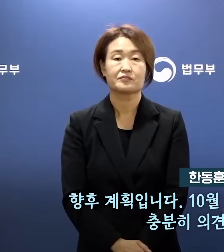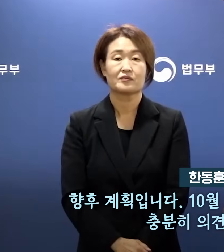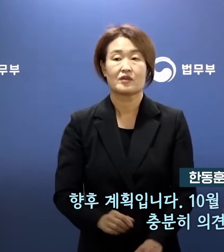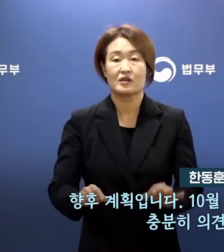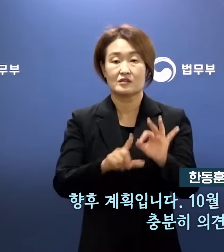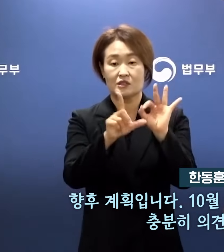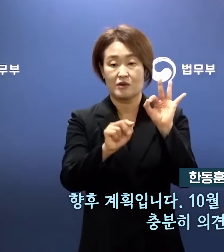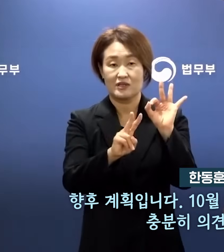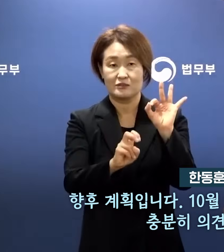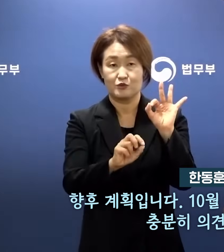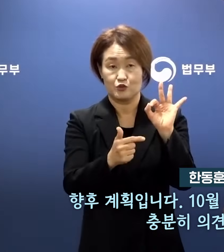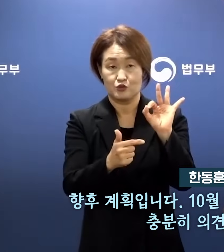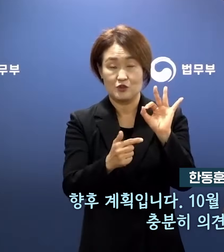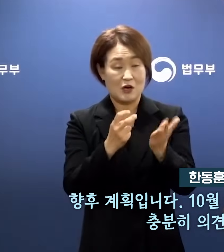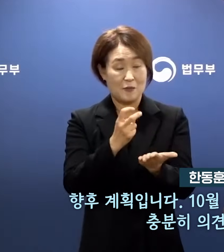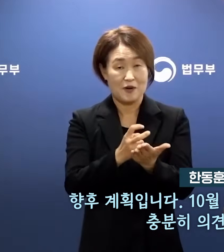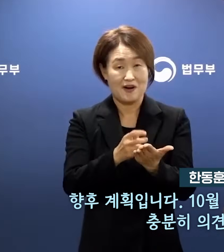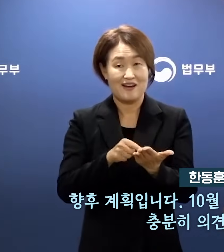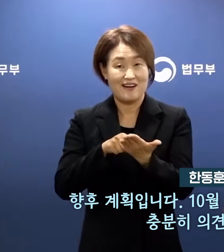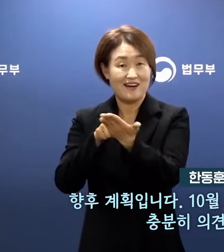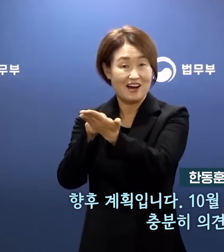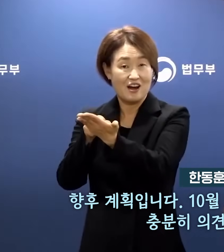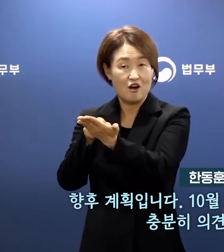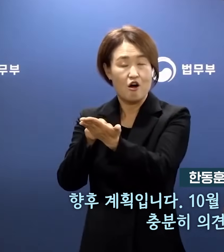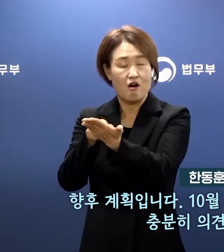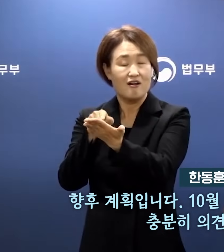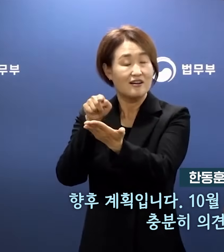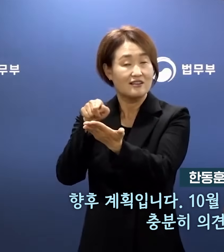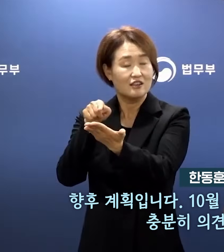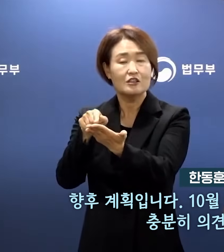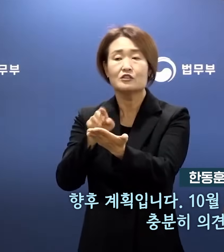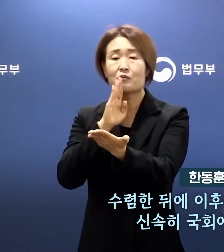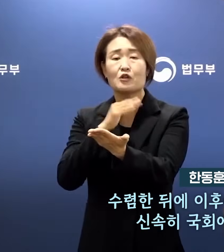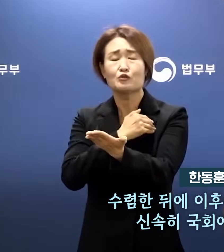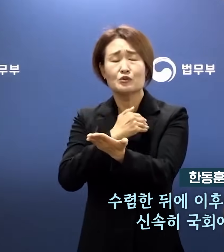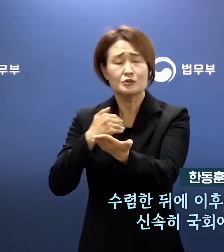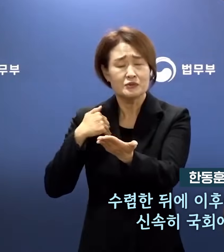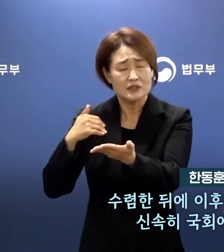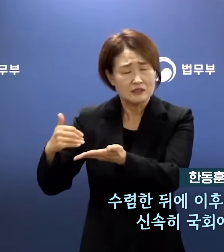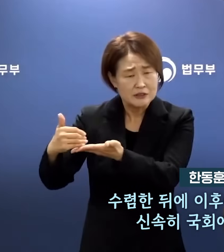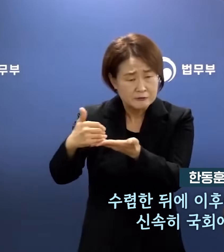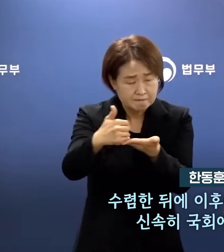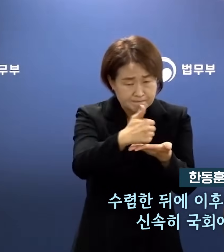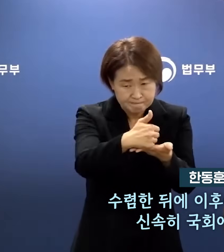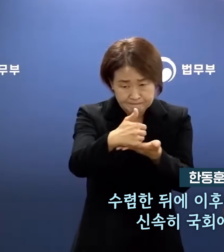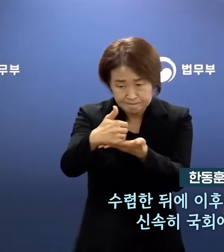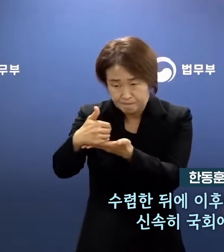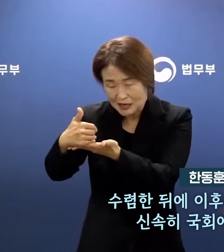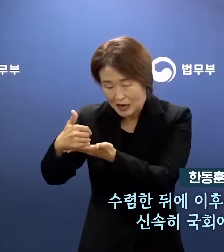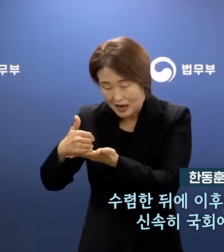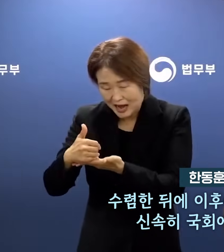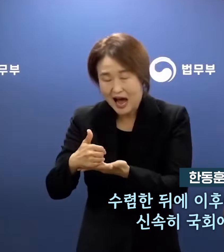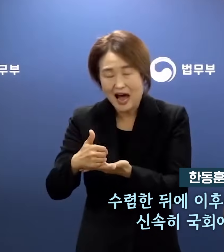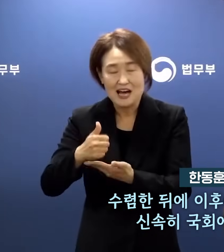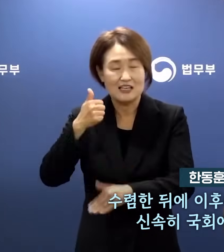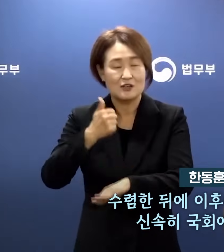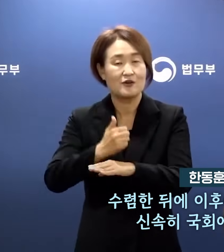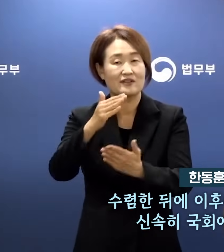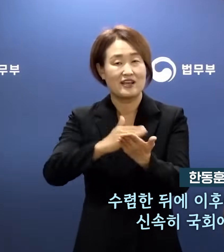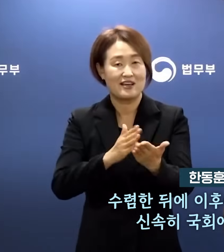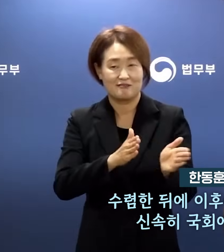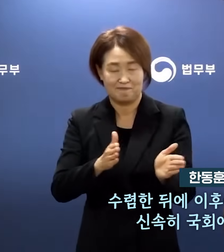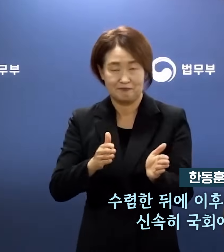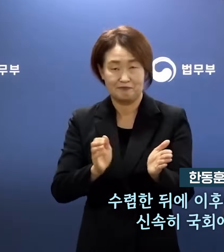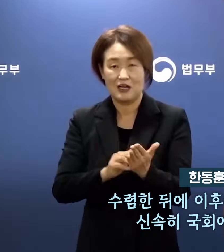10월 26일 입법 예고를 실시하고 충분히 의견을 수렴한 뒤에 이후에 최종안을 마련해서 신속히 국회에 제출하겠습니다.